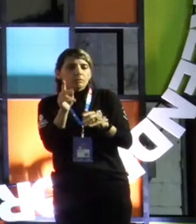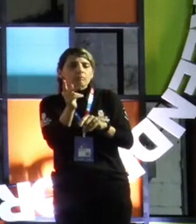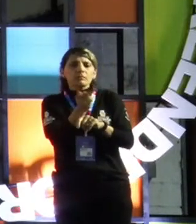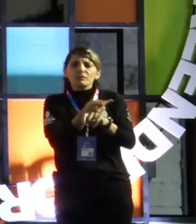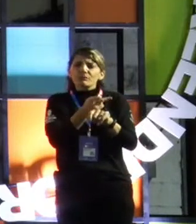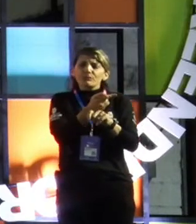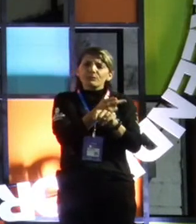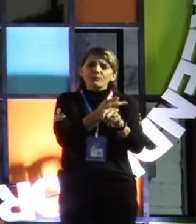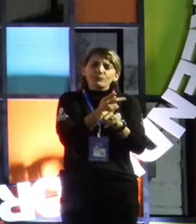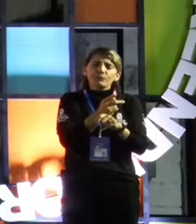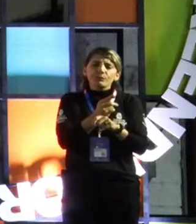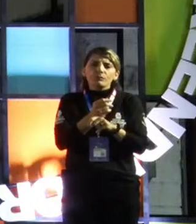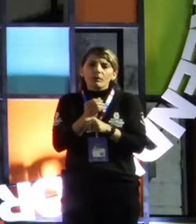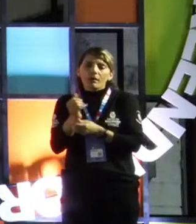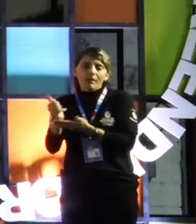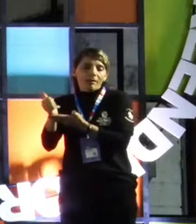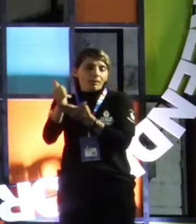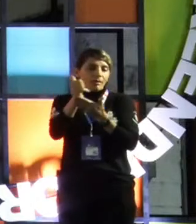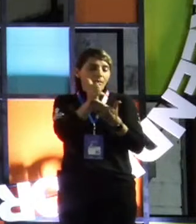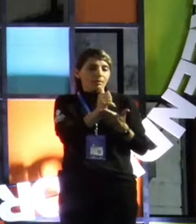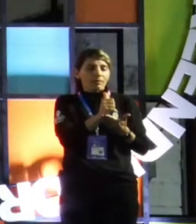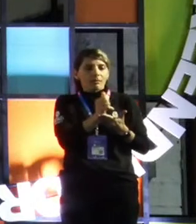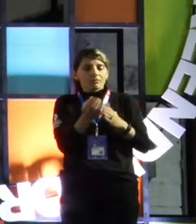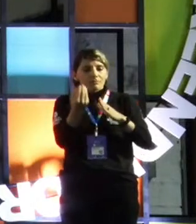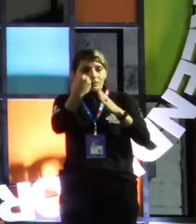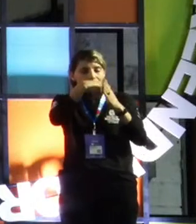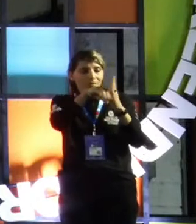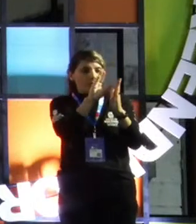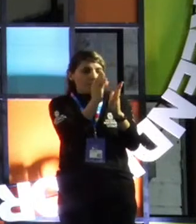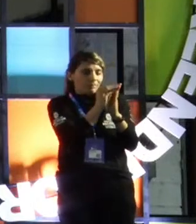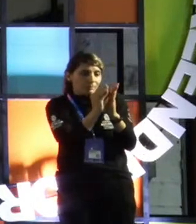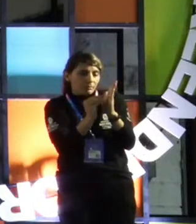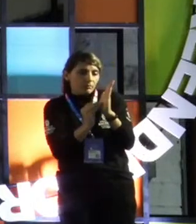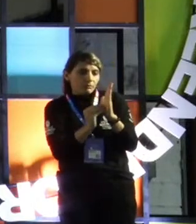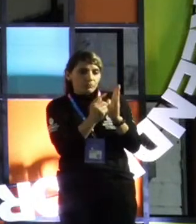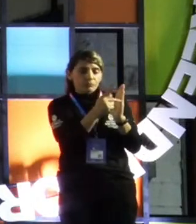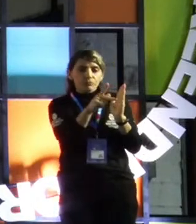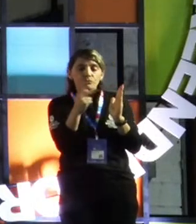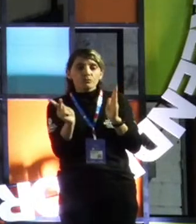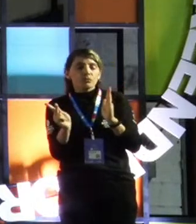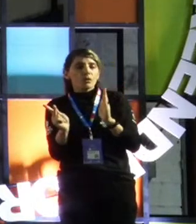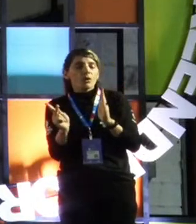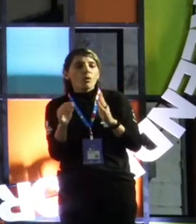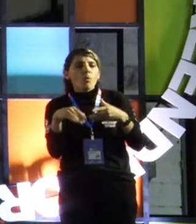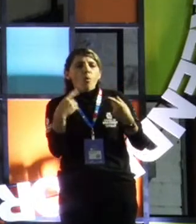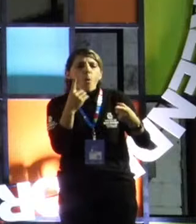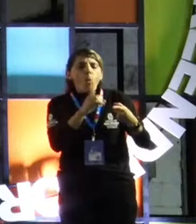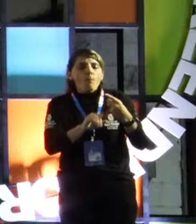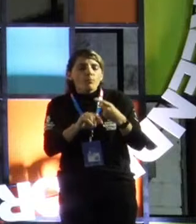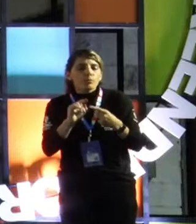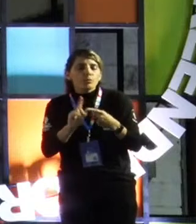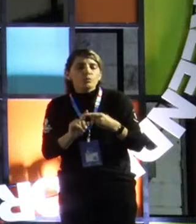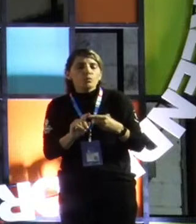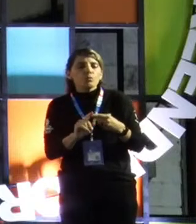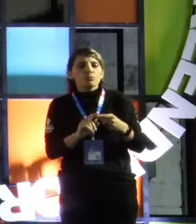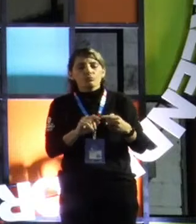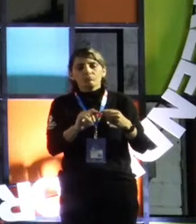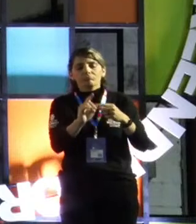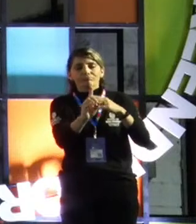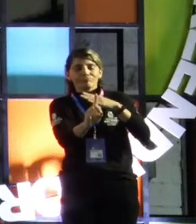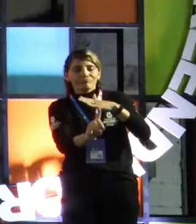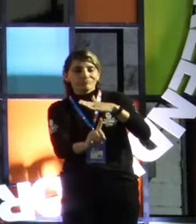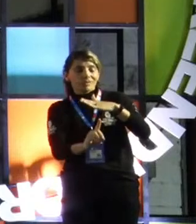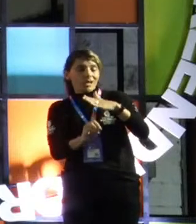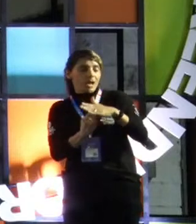vai vir muita dica boa. Quais são os produtos mais utilizados pelos brasileiros ali da Amazon, pronto, no